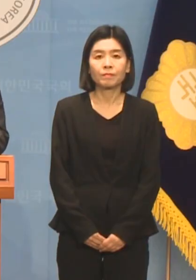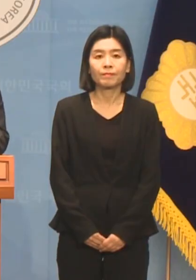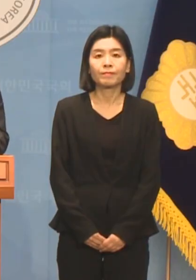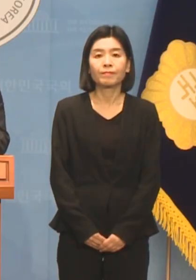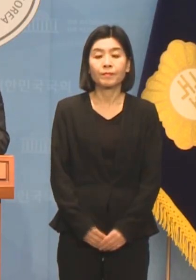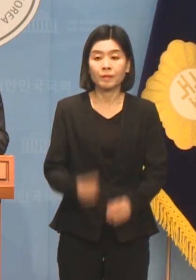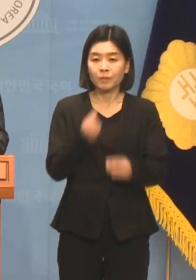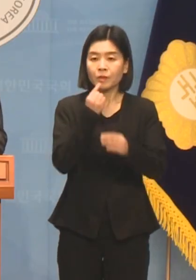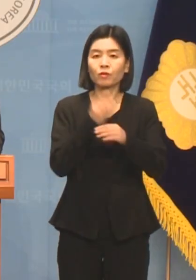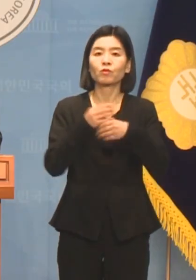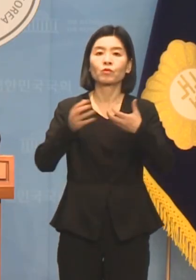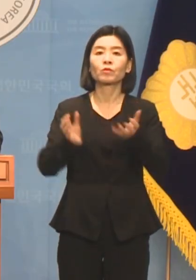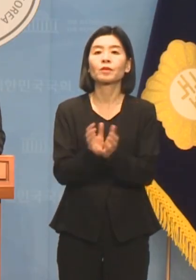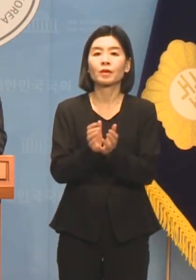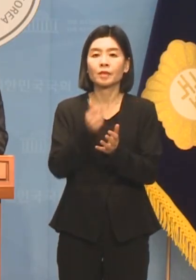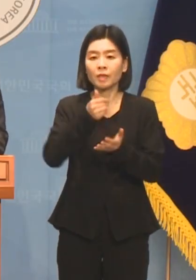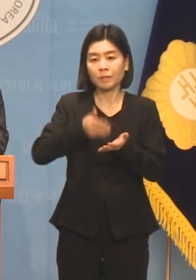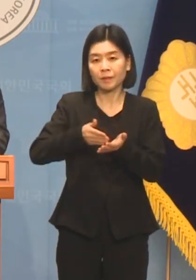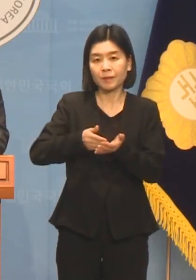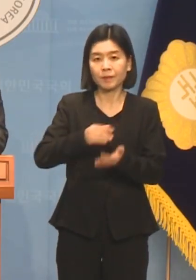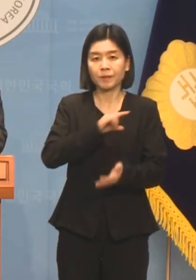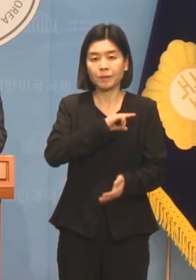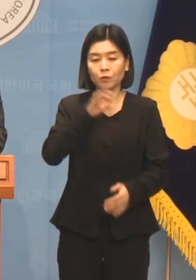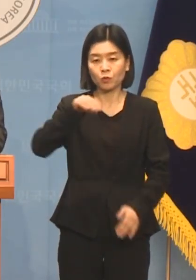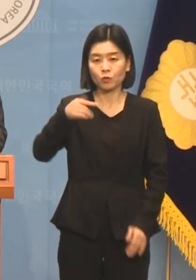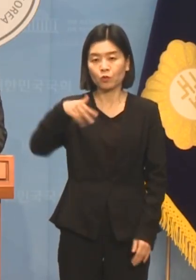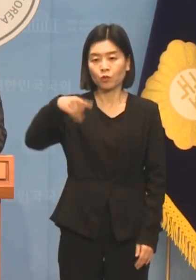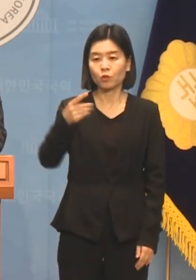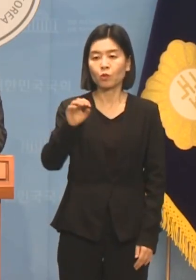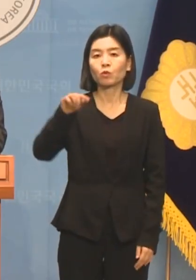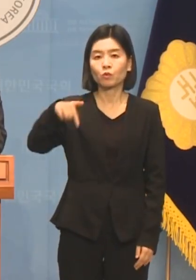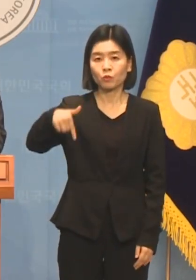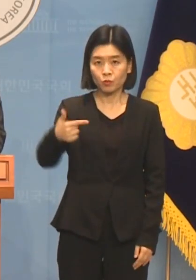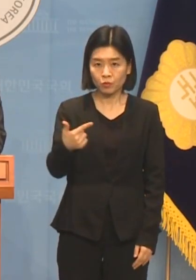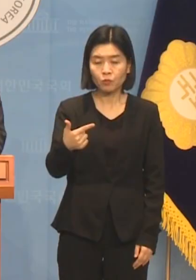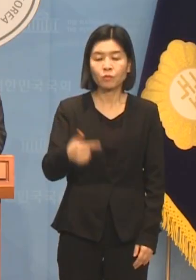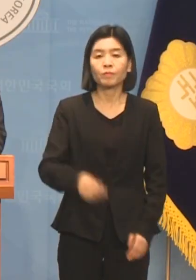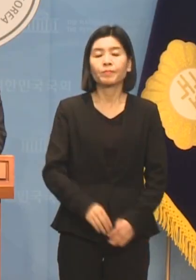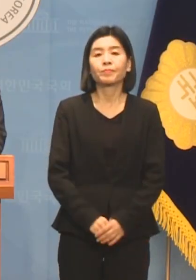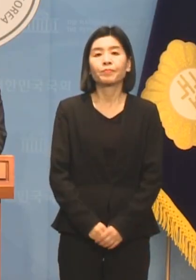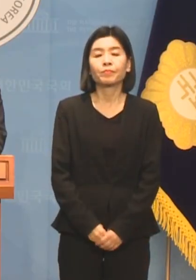예, 더불어민주당 원내대변인 윤종군입니다. 한 건 브리핑하도록 하겠습니다.